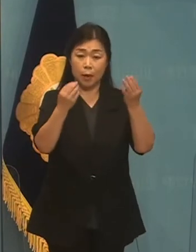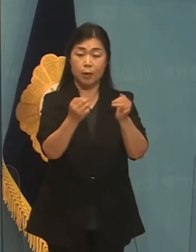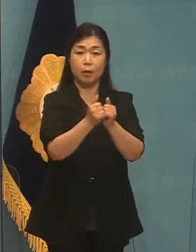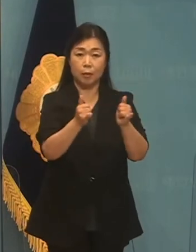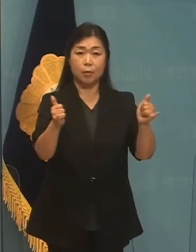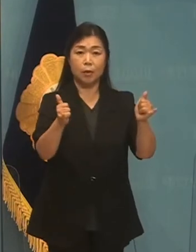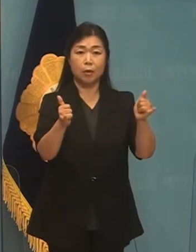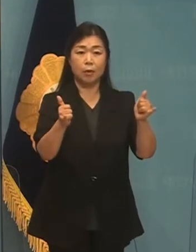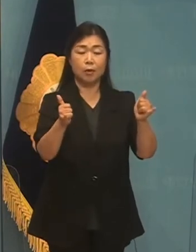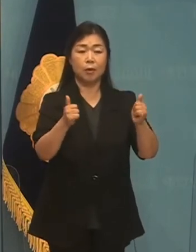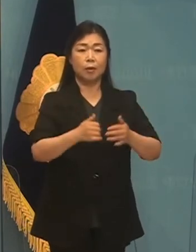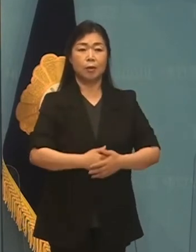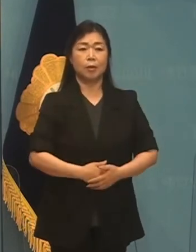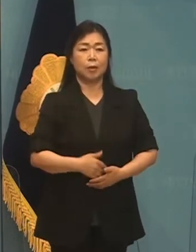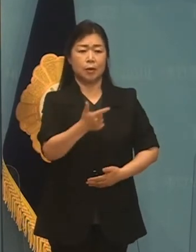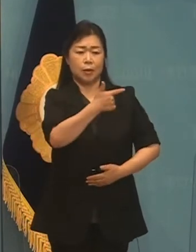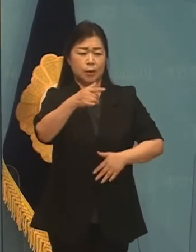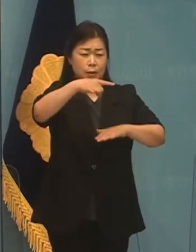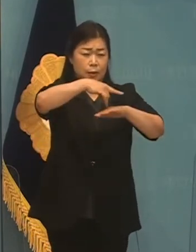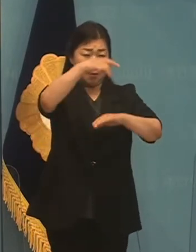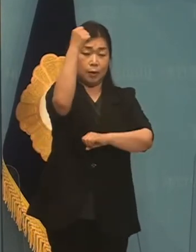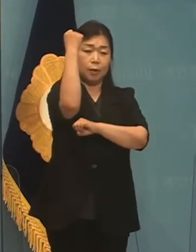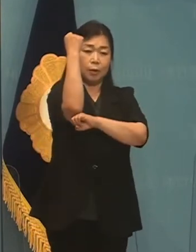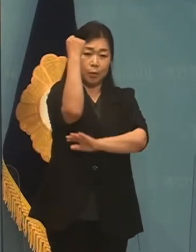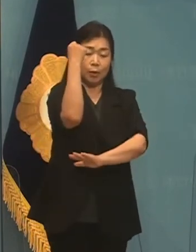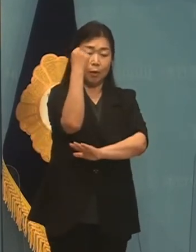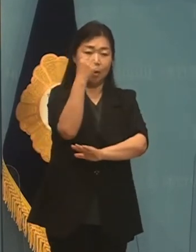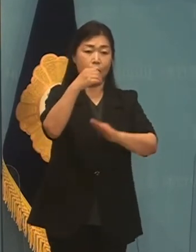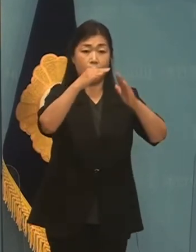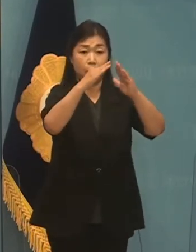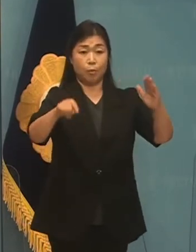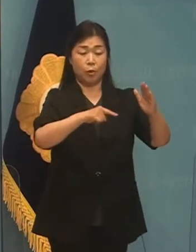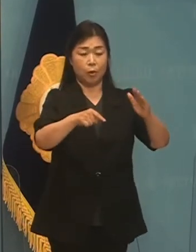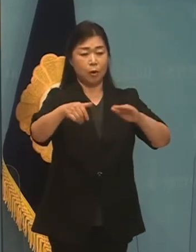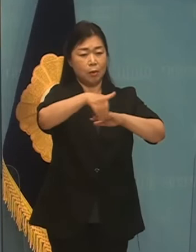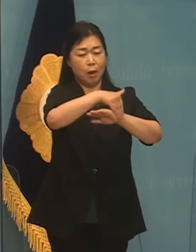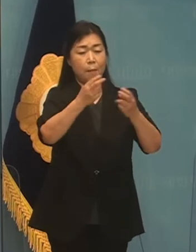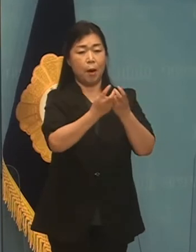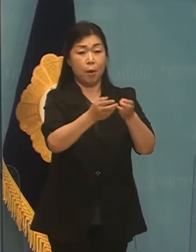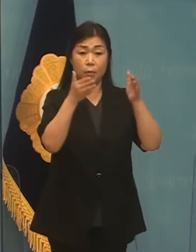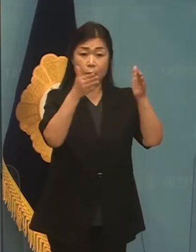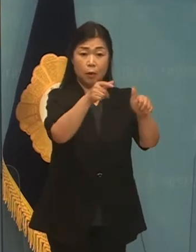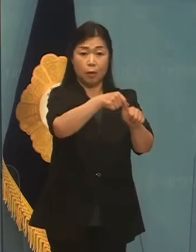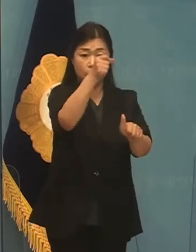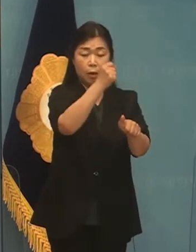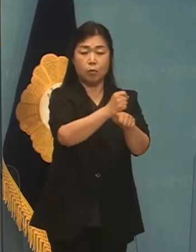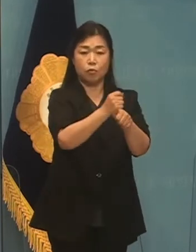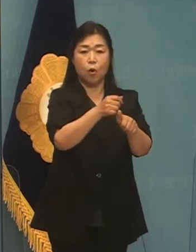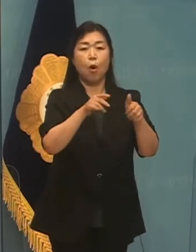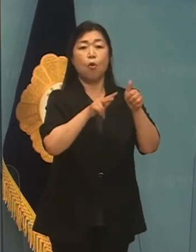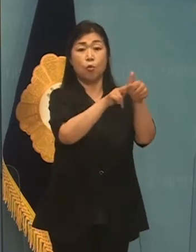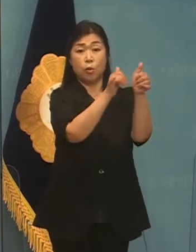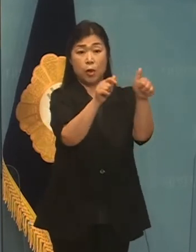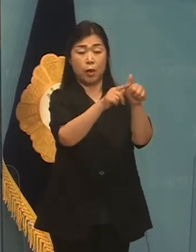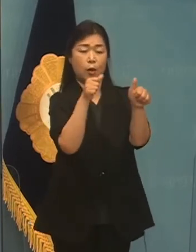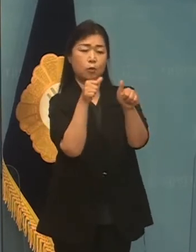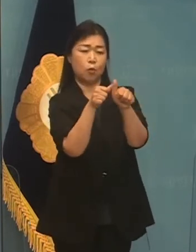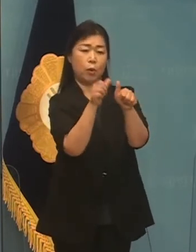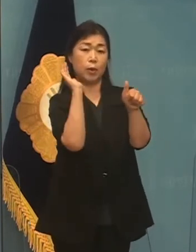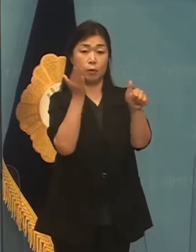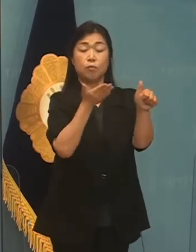대표적 전략팀으로서 큰 틀에서의 캠프 전략적 방향성을 결정하고 후보에게 조언하는 역할을 하게 될